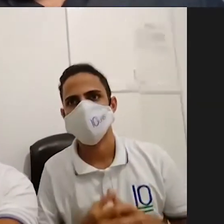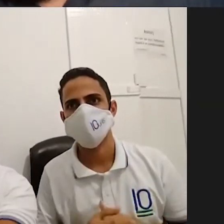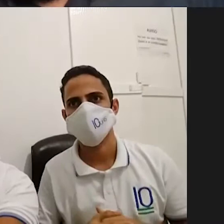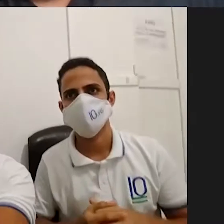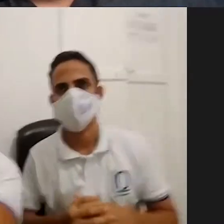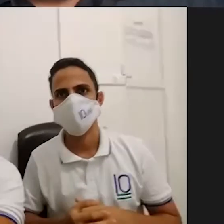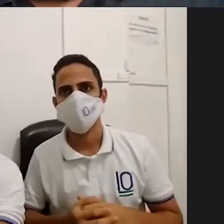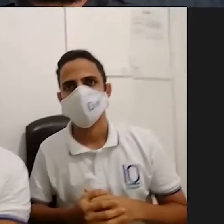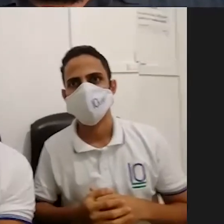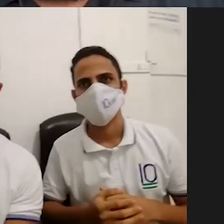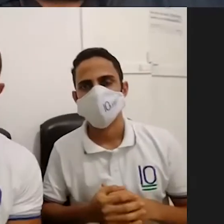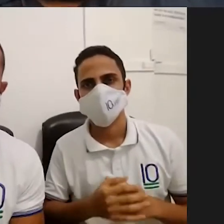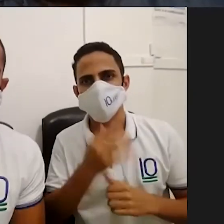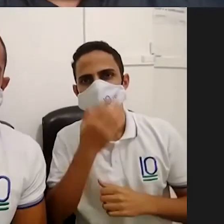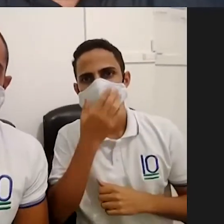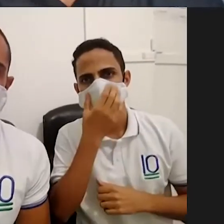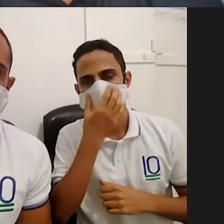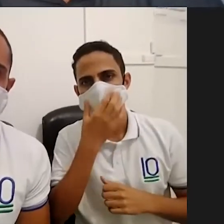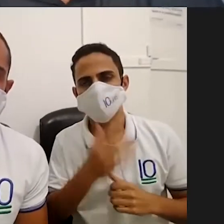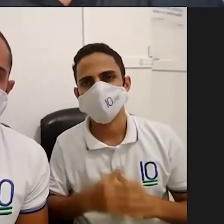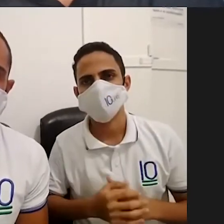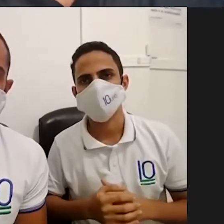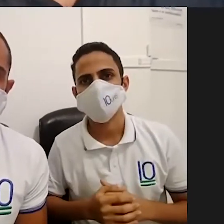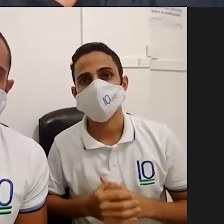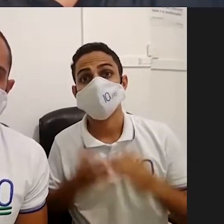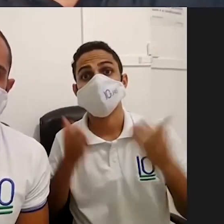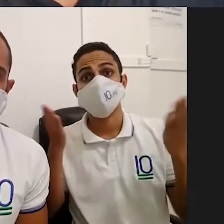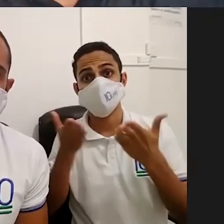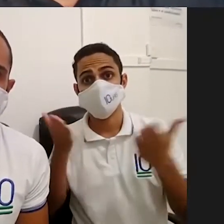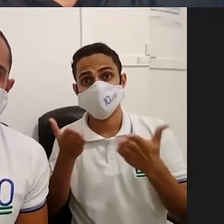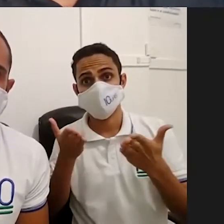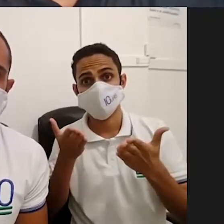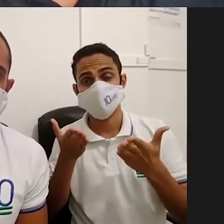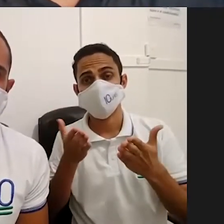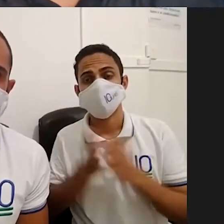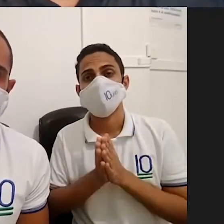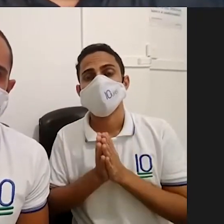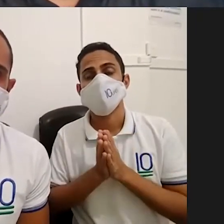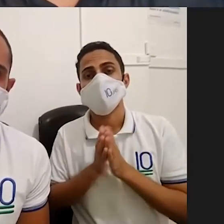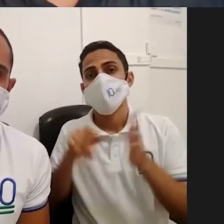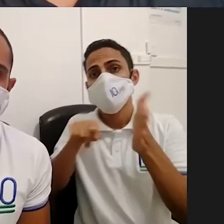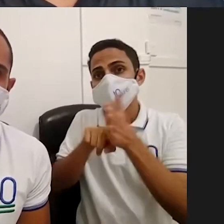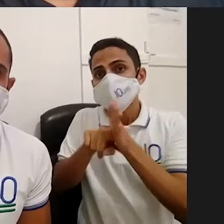para o Gustavo Brandi. Gustavo, fala um pouquinho para a gente.